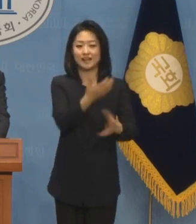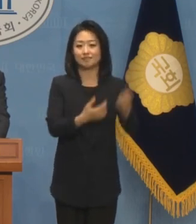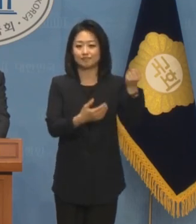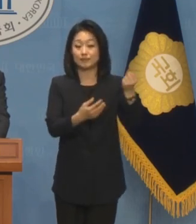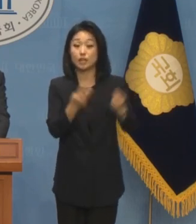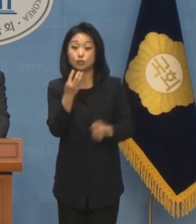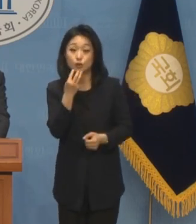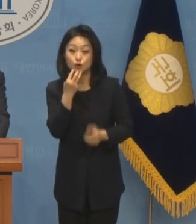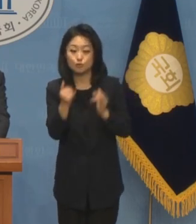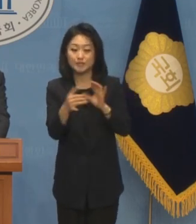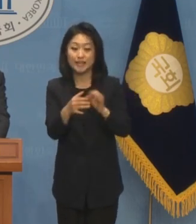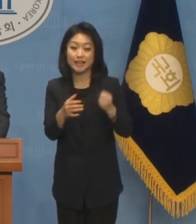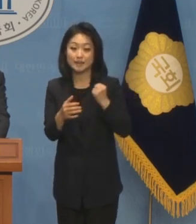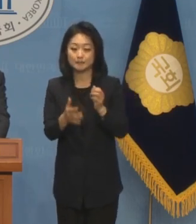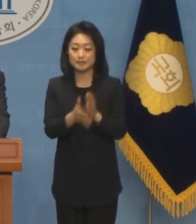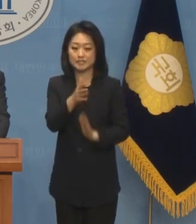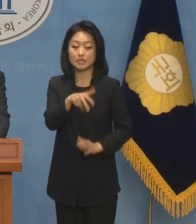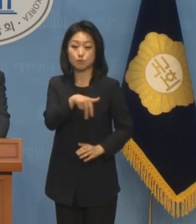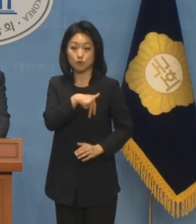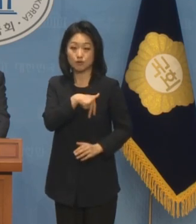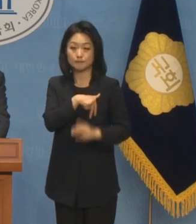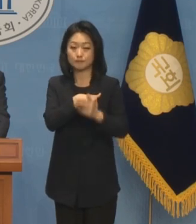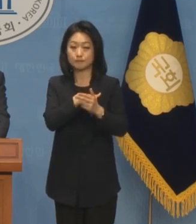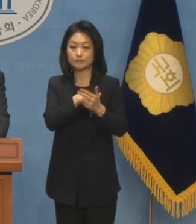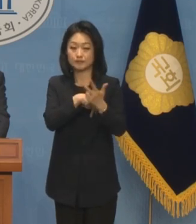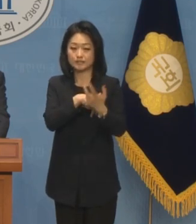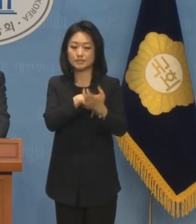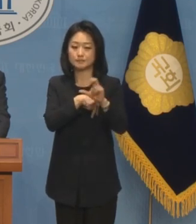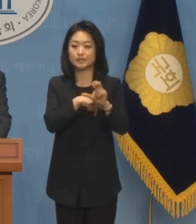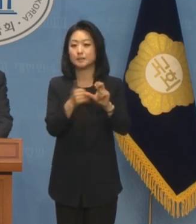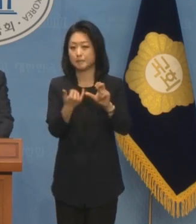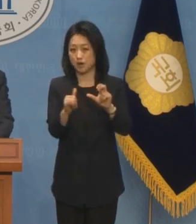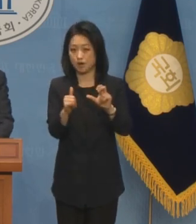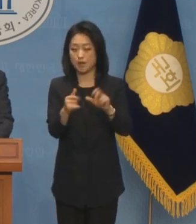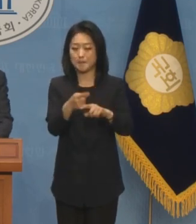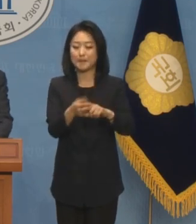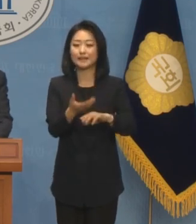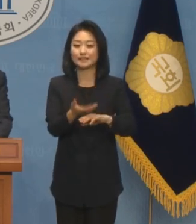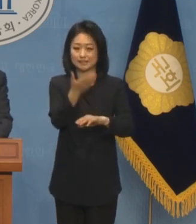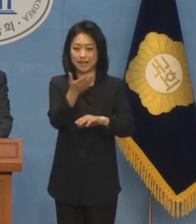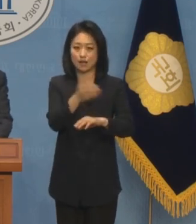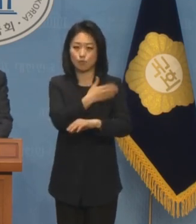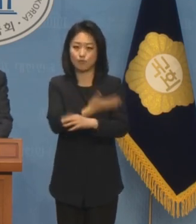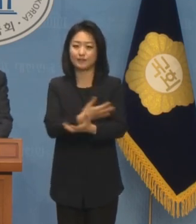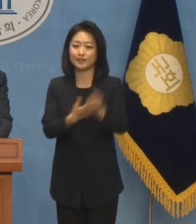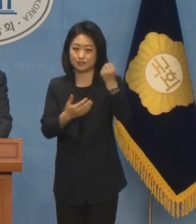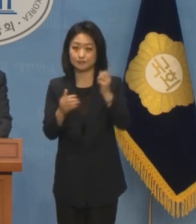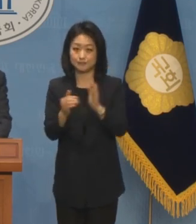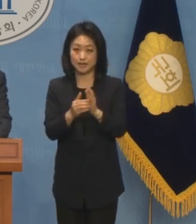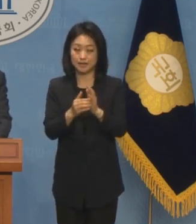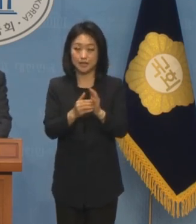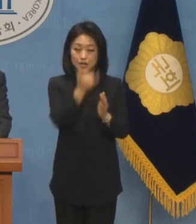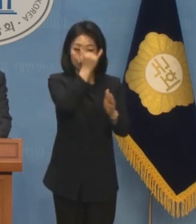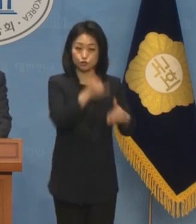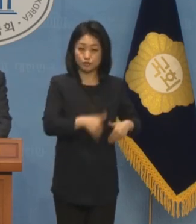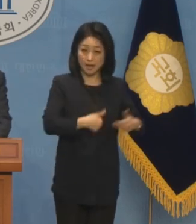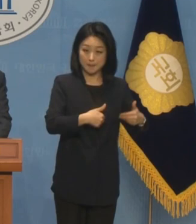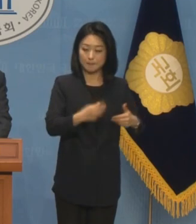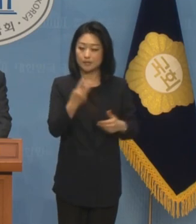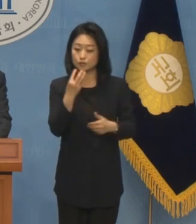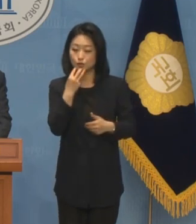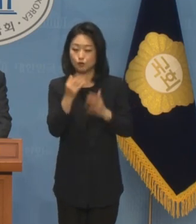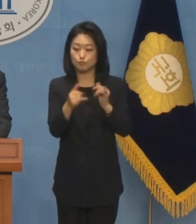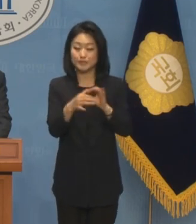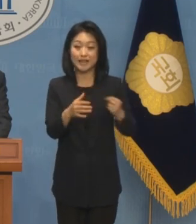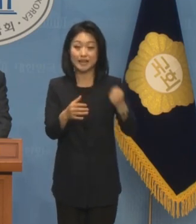서울 또한 국민의 소속 시원 75명으로 가안을 차지하고 있습니다 충남과 서울 국민의